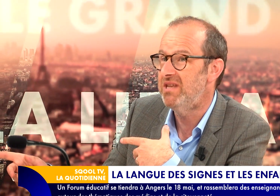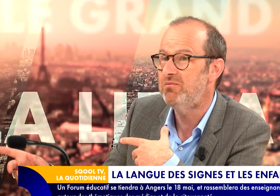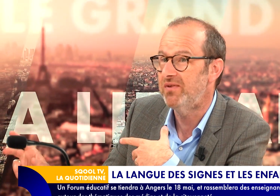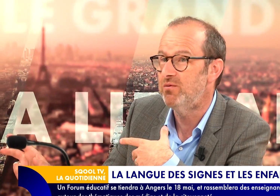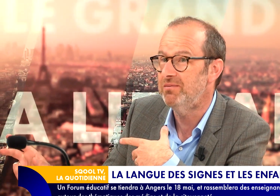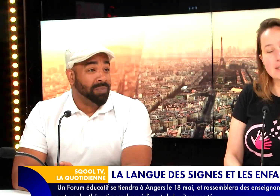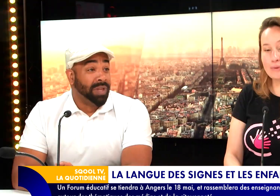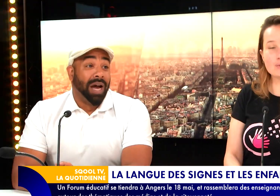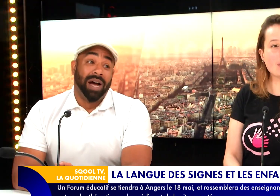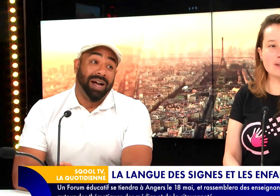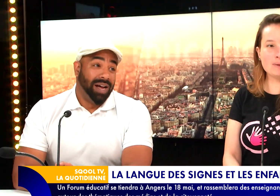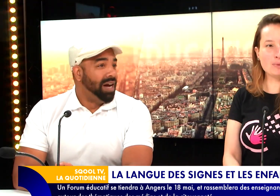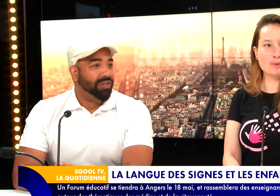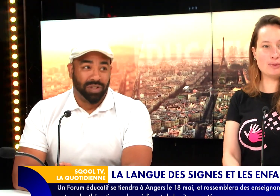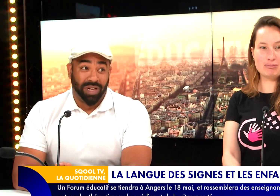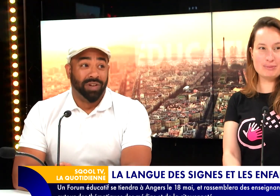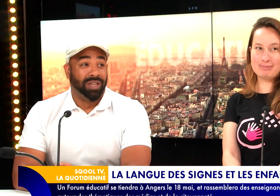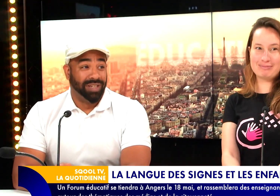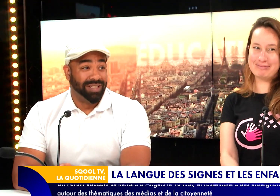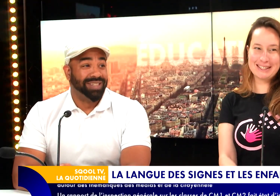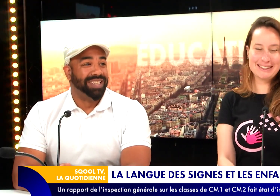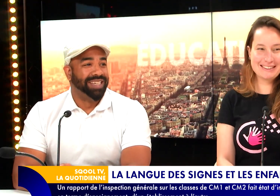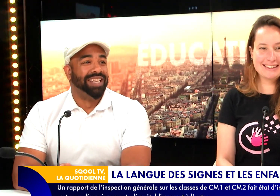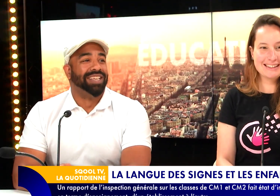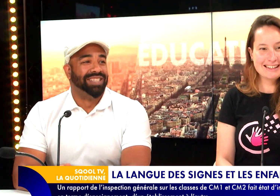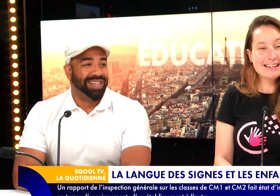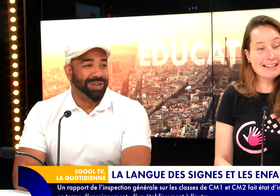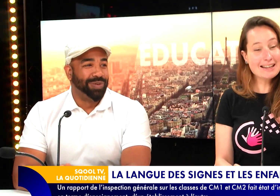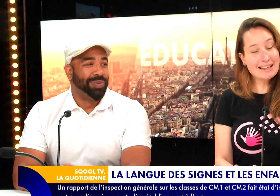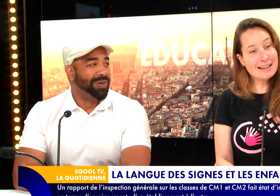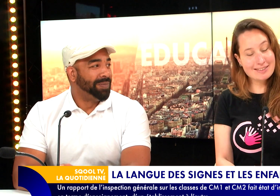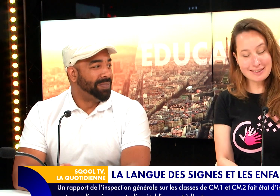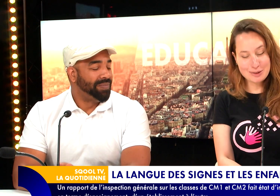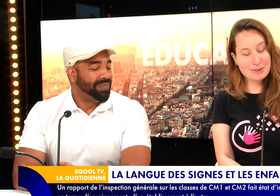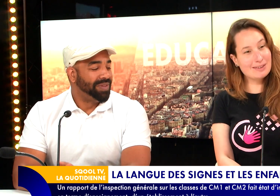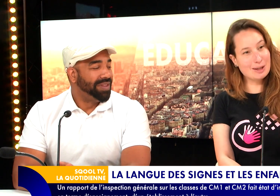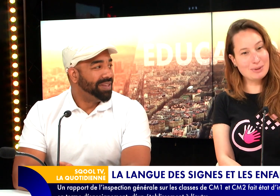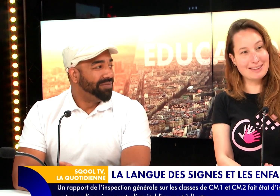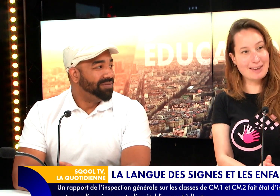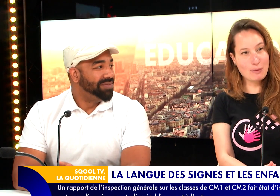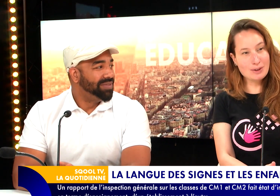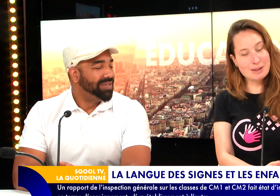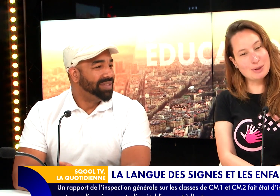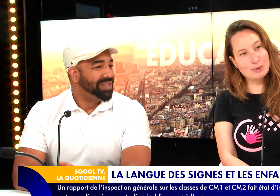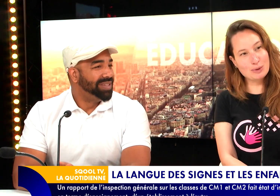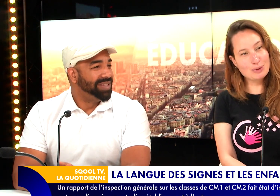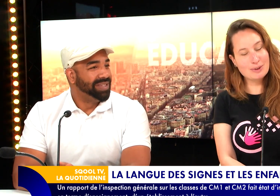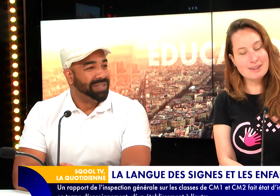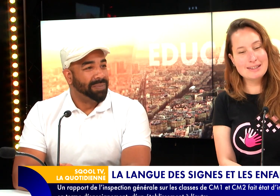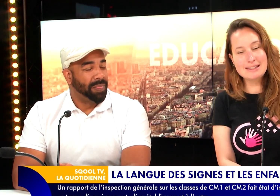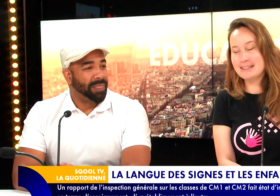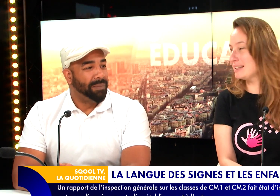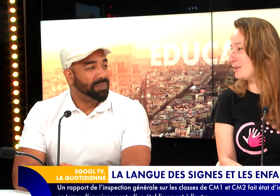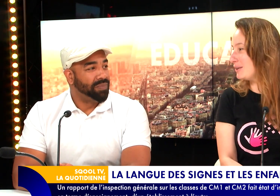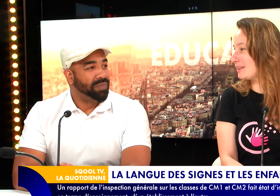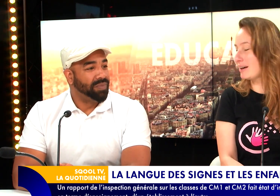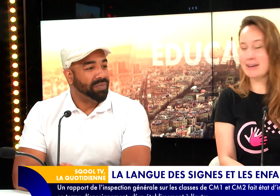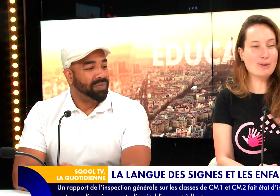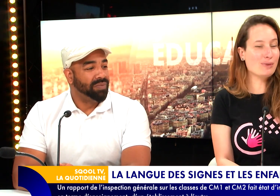Eminem, je fais comment? Parce que ça. Il faut travailler pour. C'est ça, il faut une. Il a sa traductrice à lui qui est très forte, qui est malentendante. Et elle travaille en